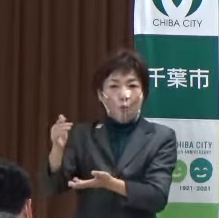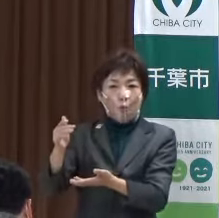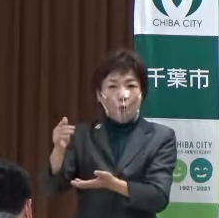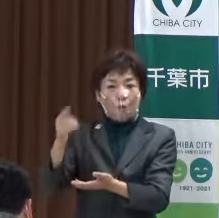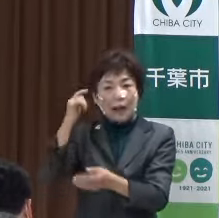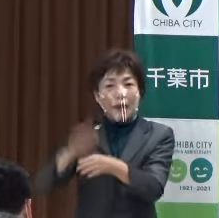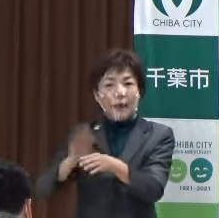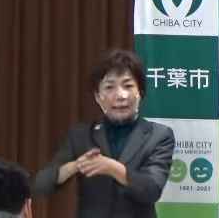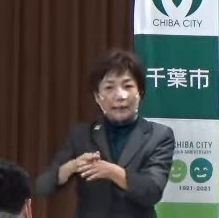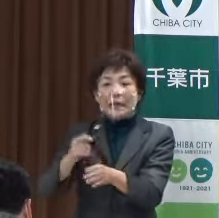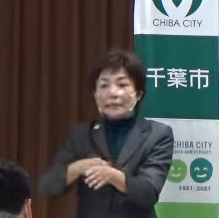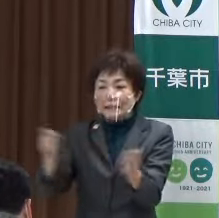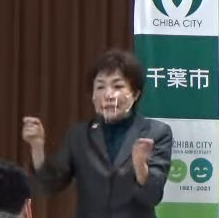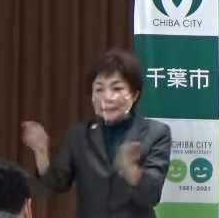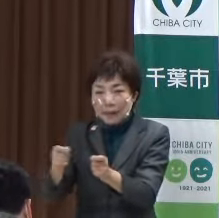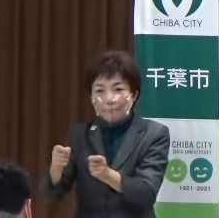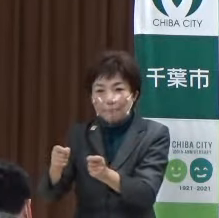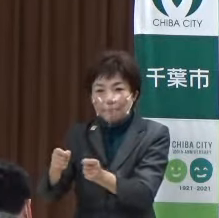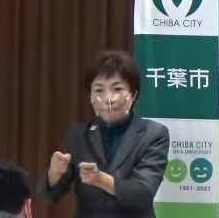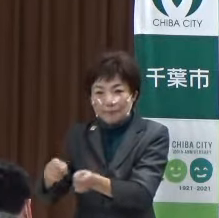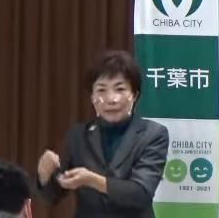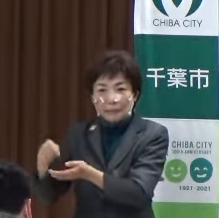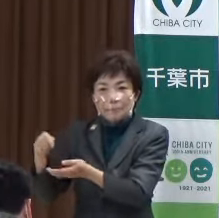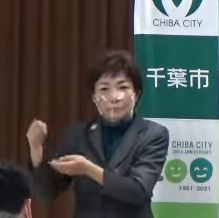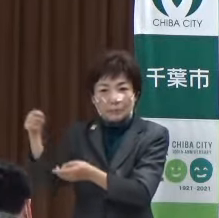で、避難要請されている。